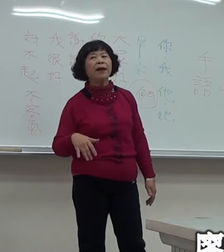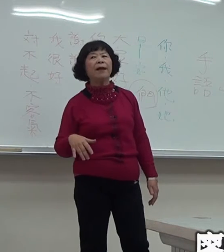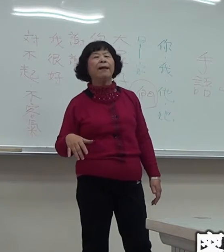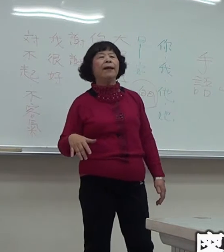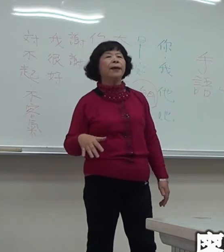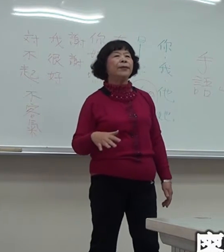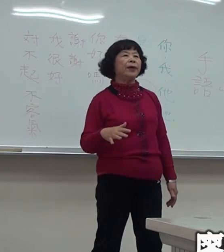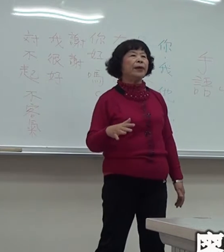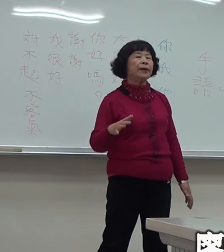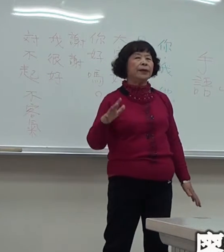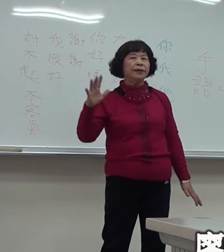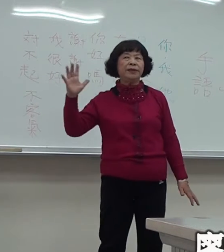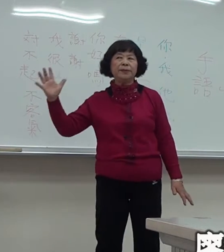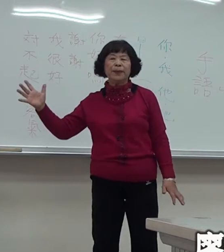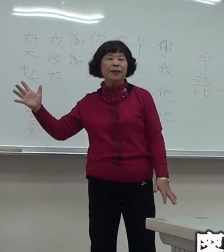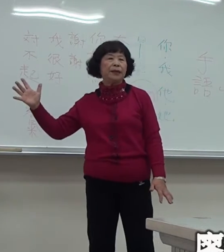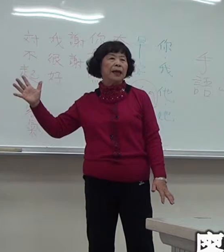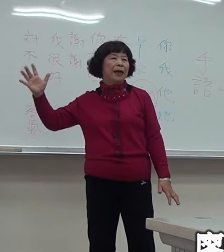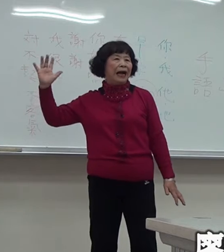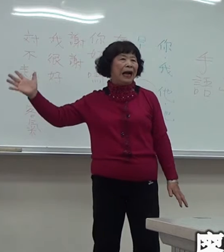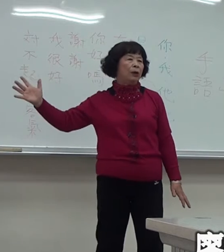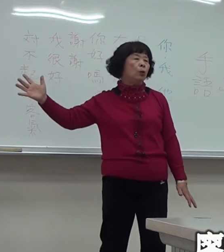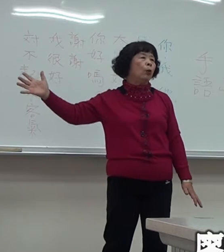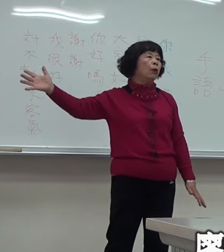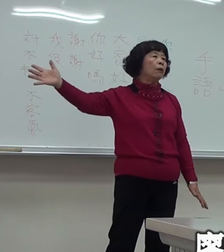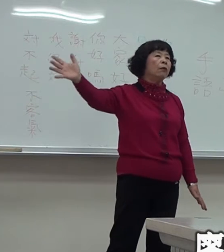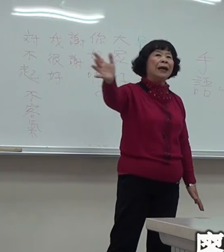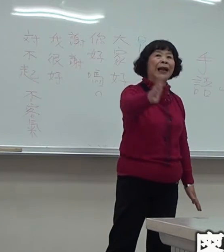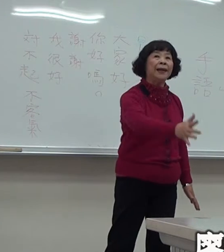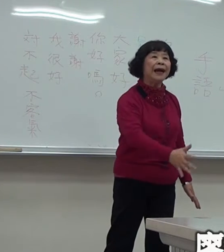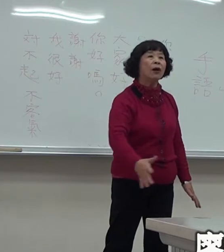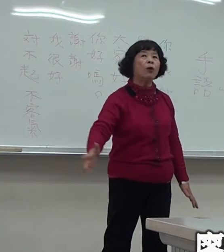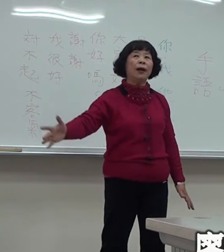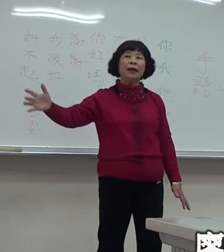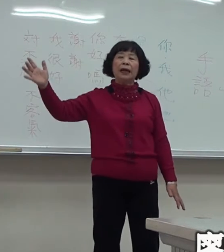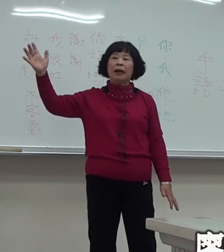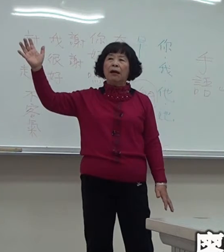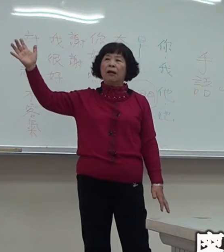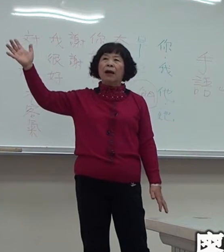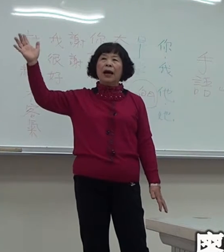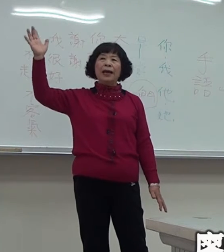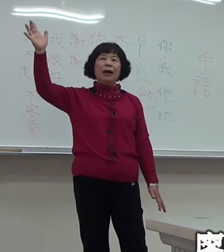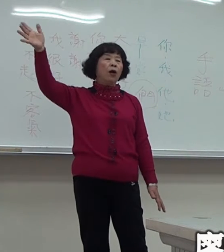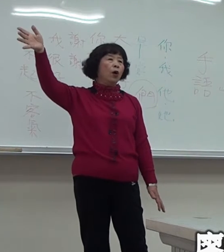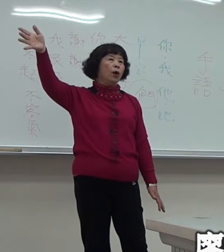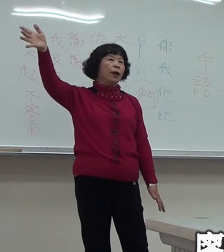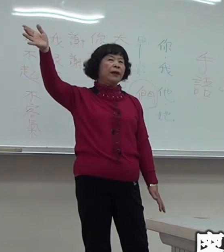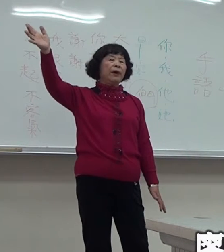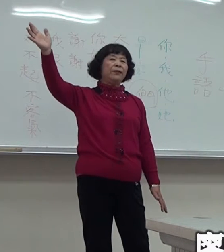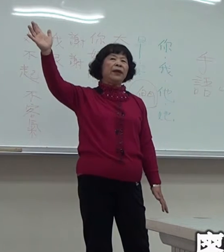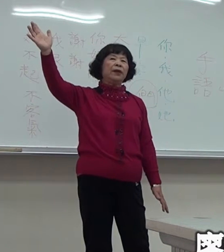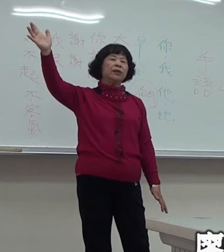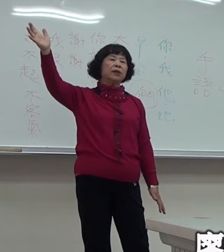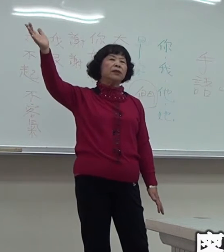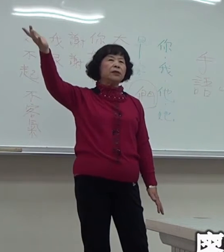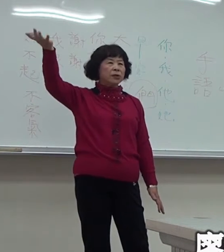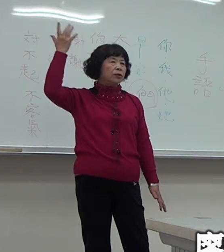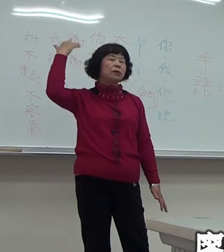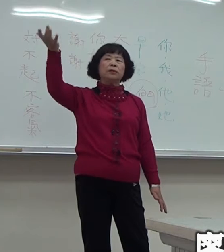亮？因为日本、韩国、东加人港团，哦，啊，然后一关还有这，就是